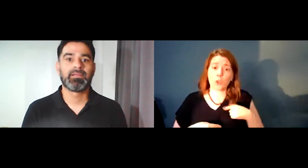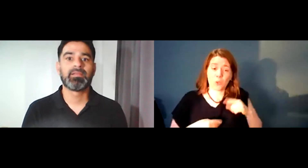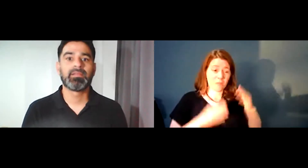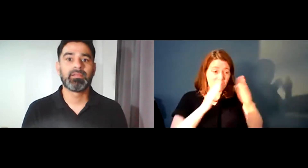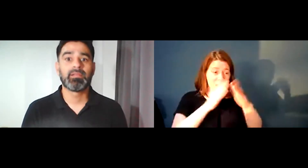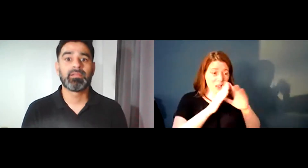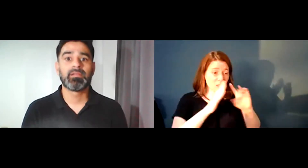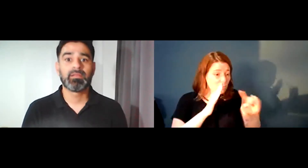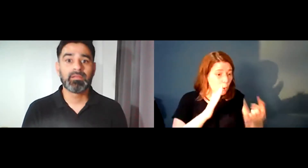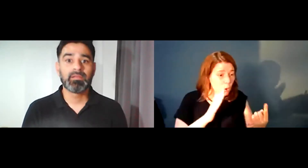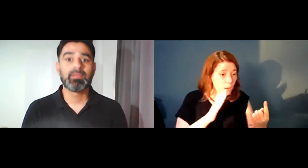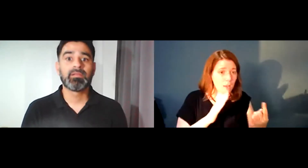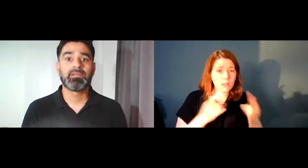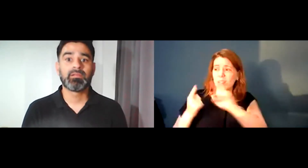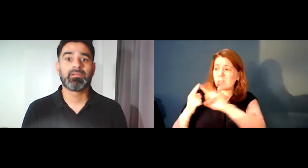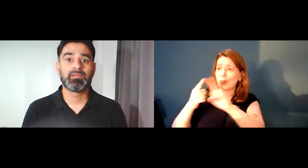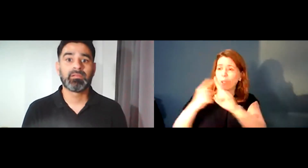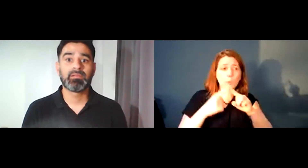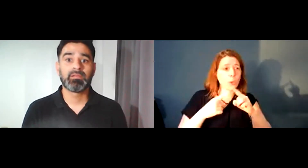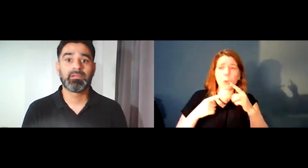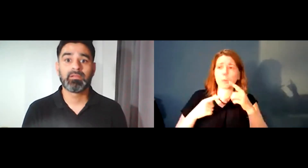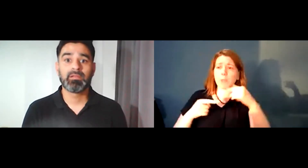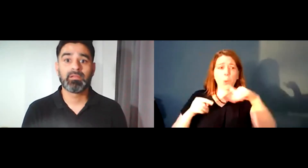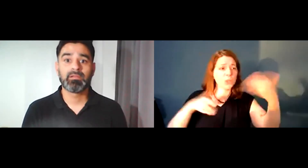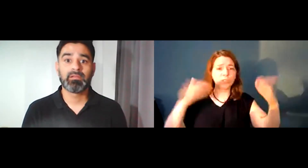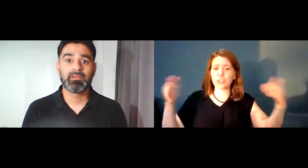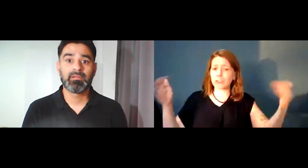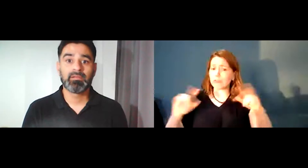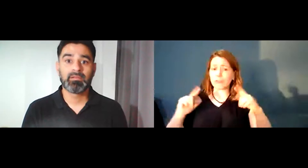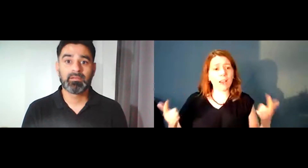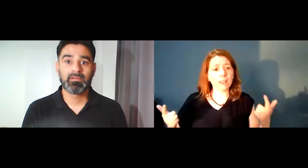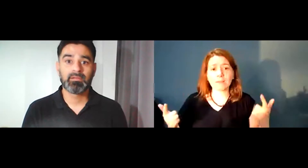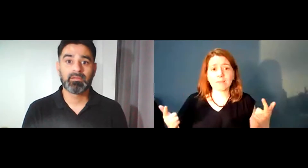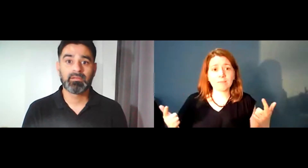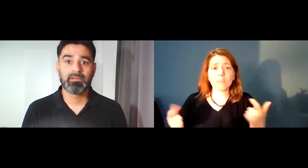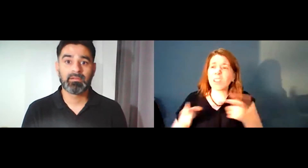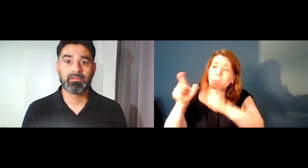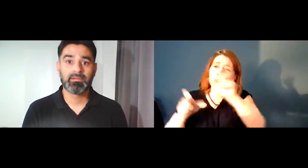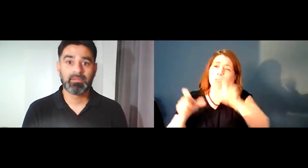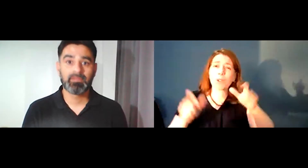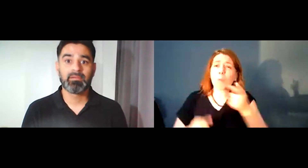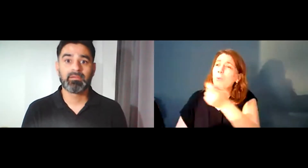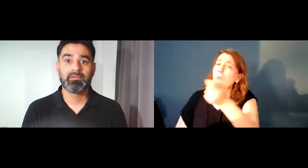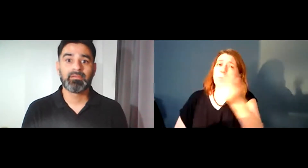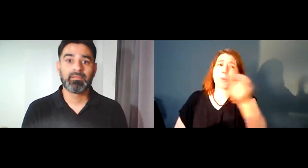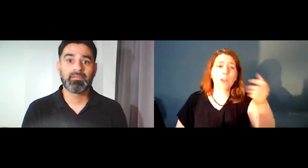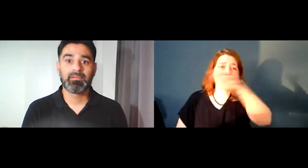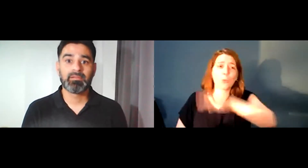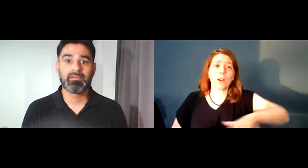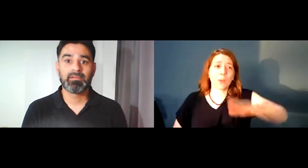tengo contacto ni con vecinos ni con nadie. Para mí era muy importante esperar el jueves a las 6 de la tarde, porque